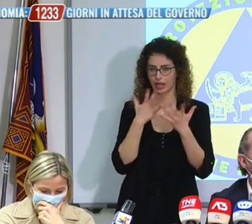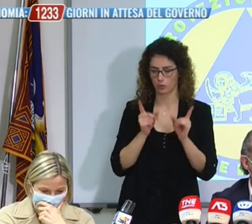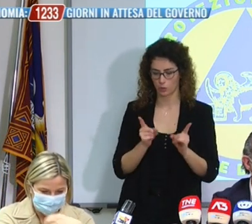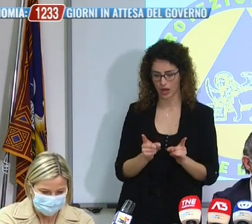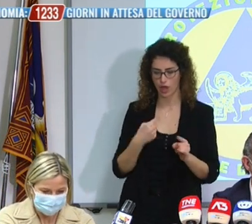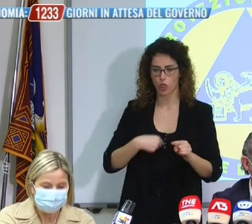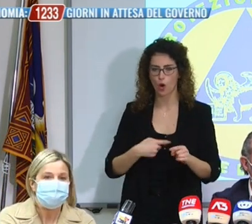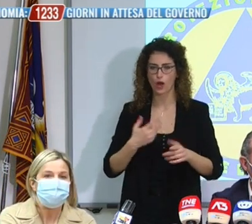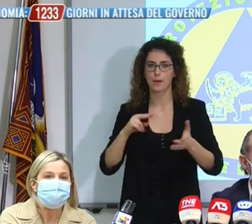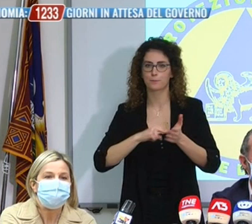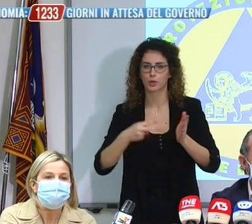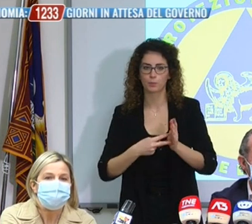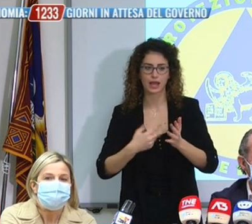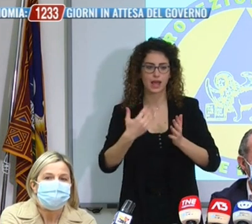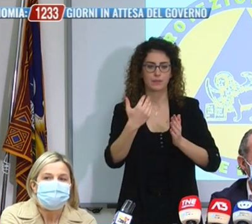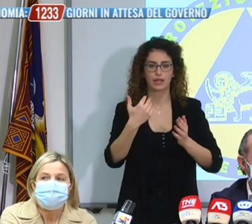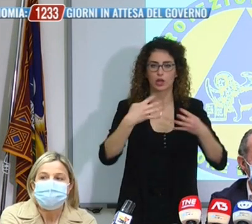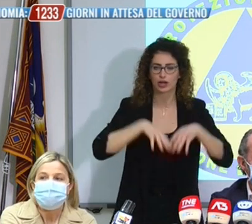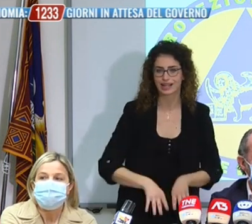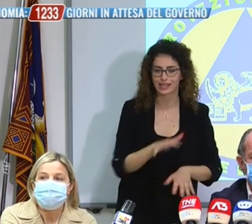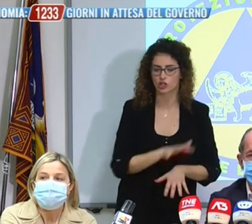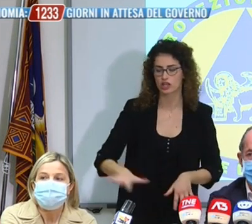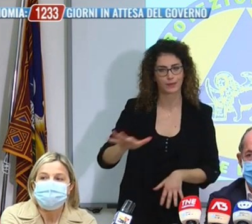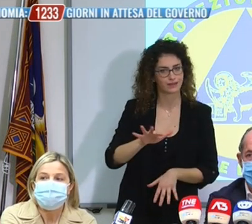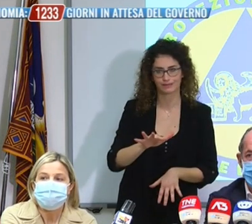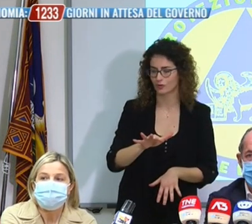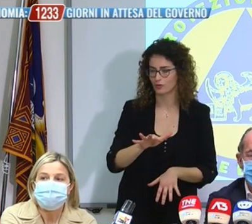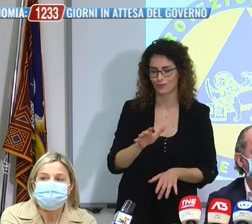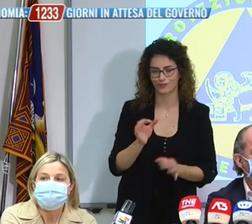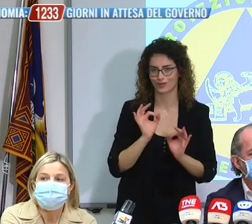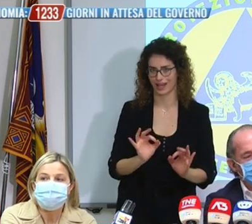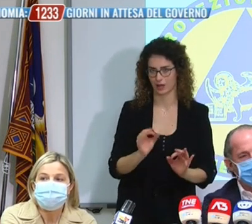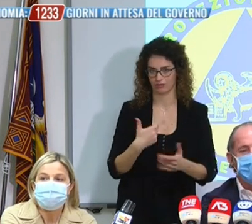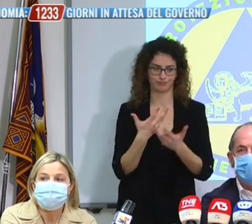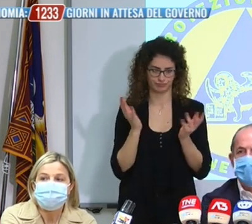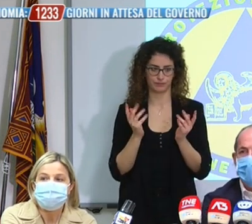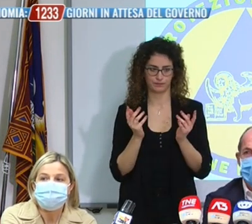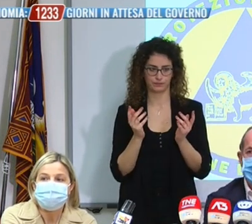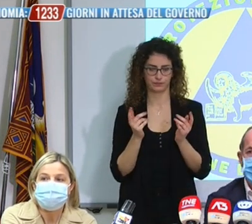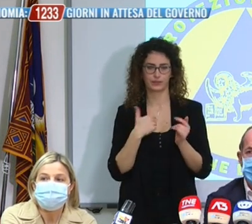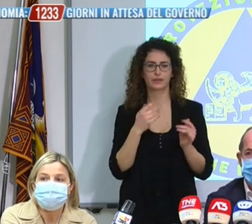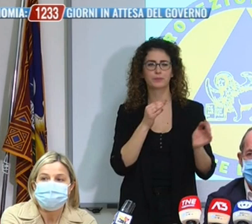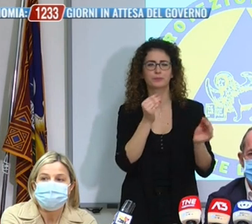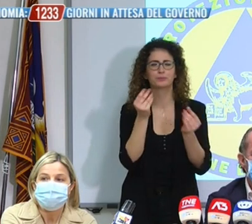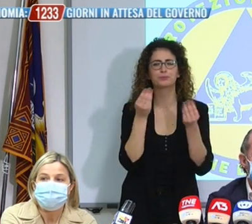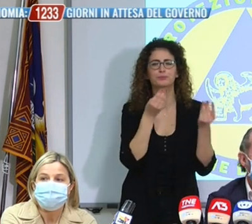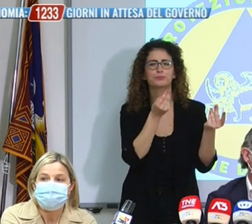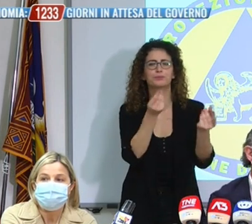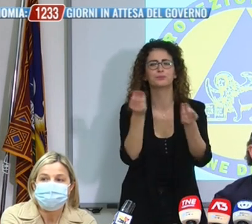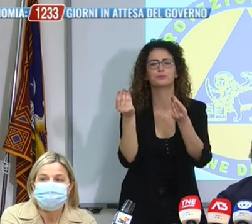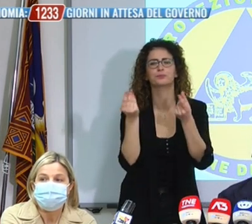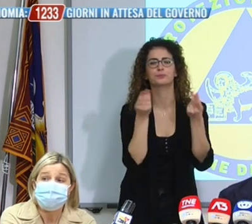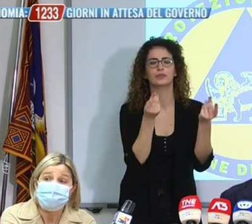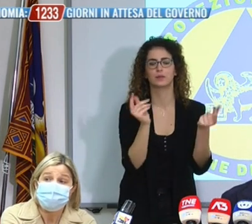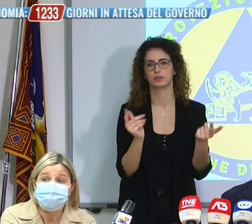di logistica, cioè di spazi. Questo deve essere chiaro, perché sento sto venticello che sembra che adesso, cioè,